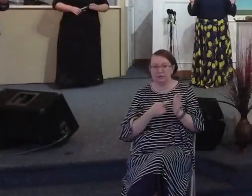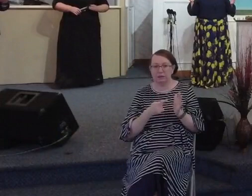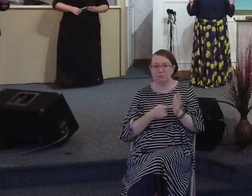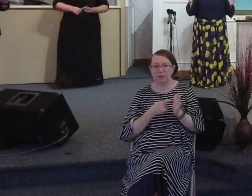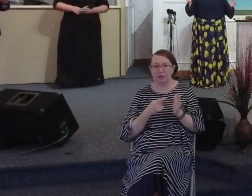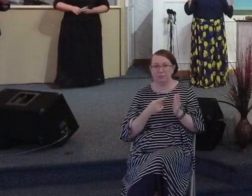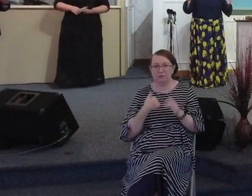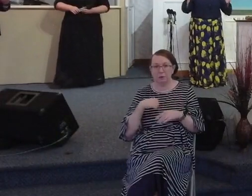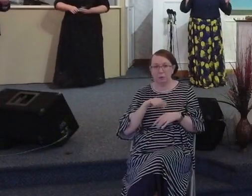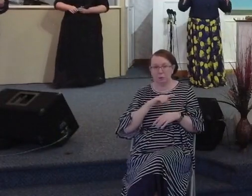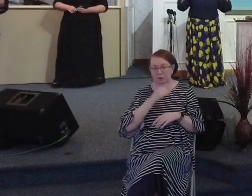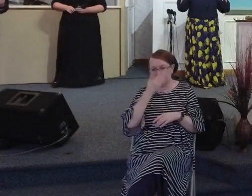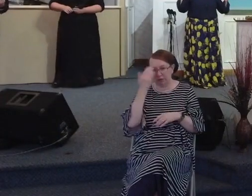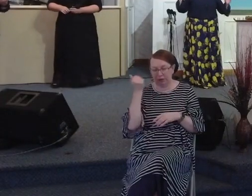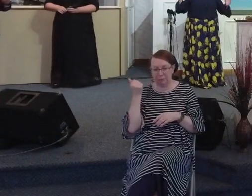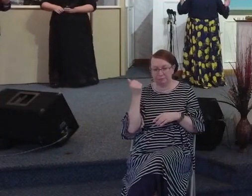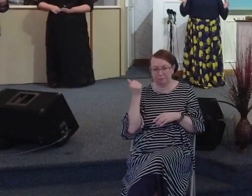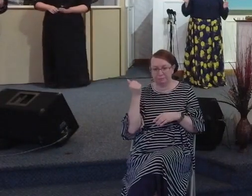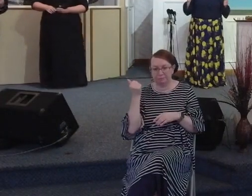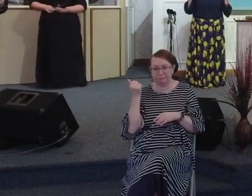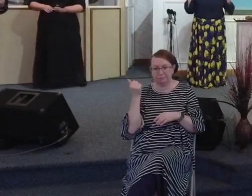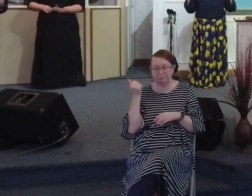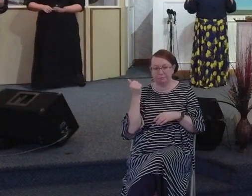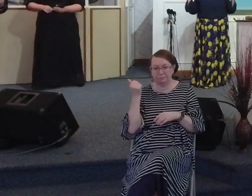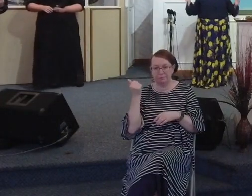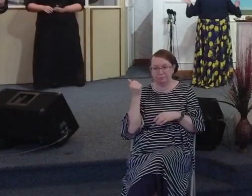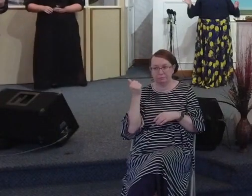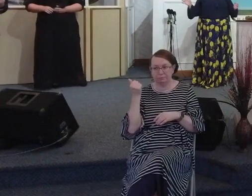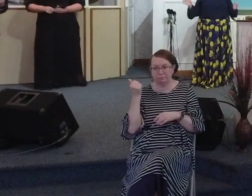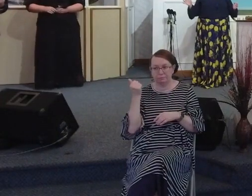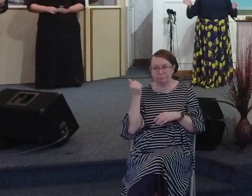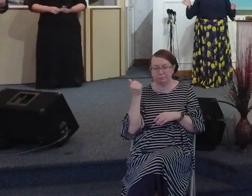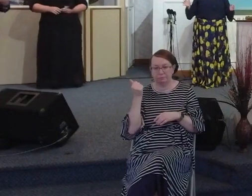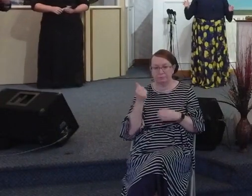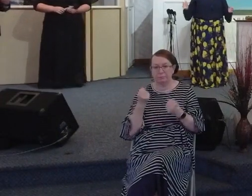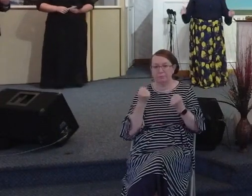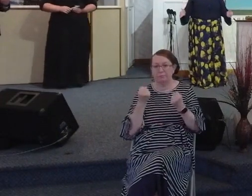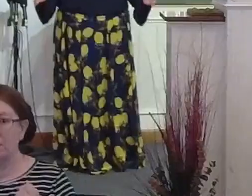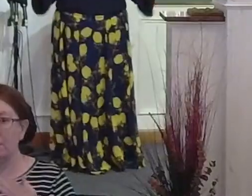Algunas veces, yo creo que nosotros nos olvidamos.